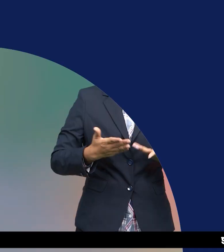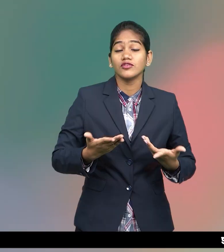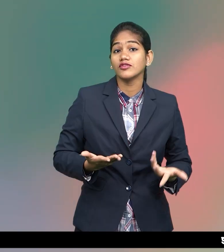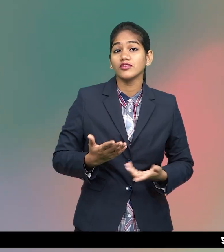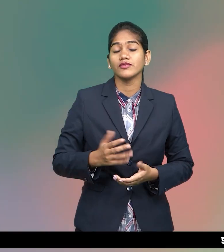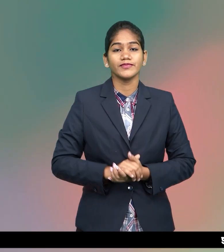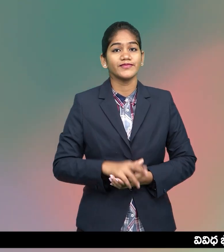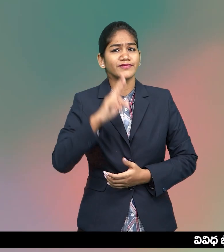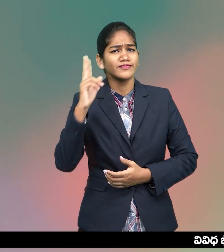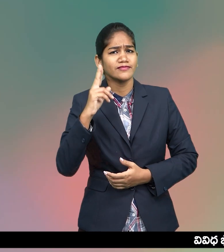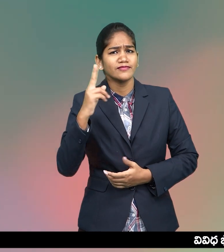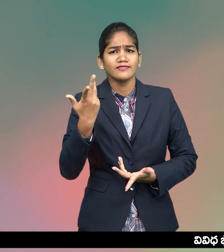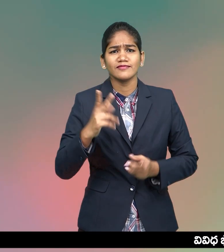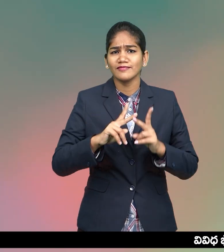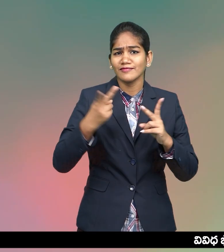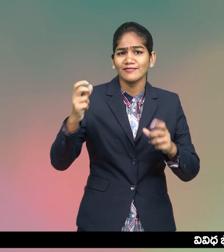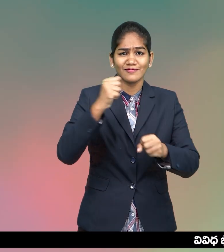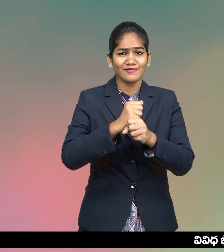కాబట్టి కారణం వివిధ భౌగోళిక లక్షణాలకు